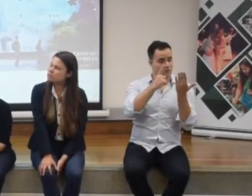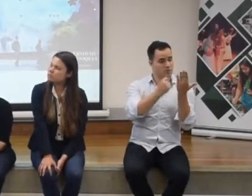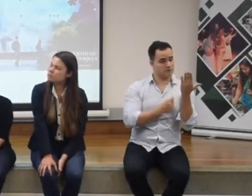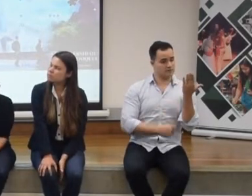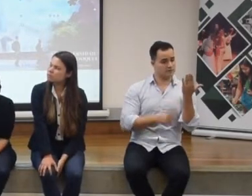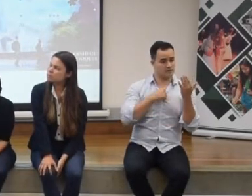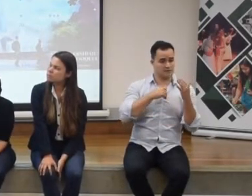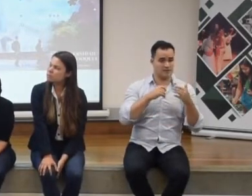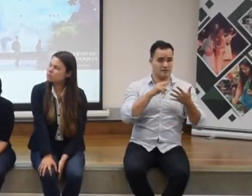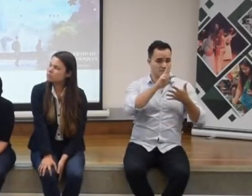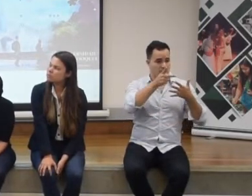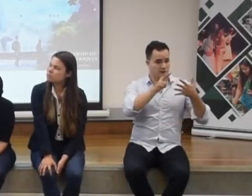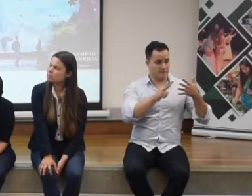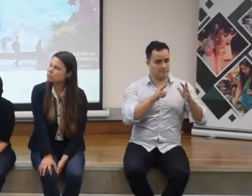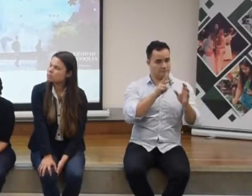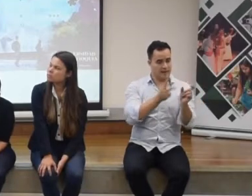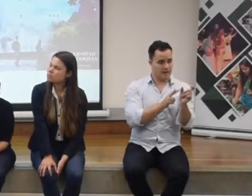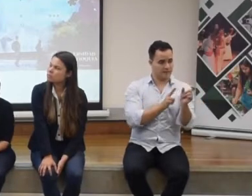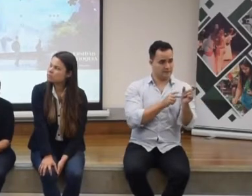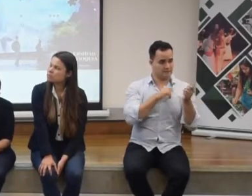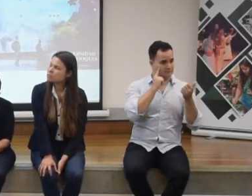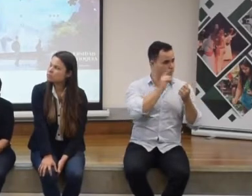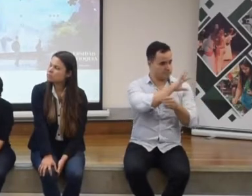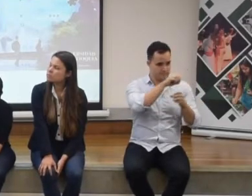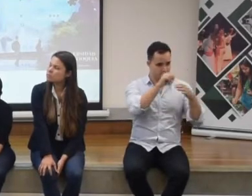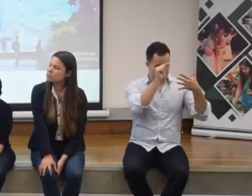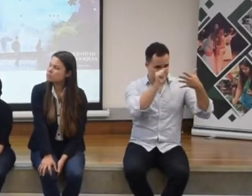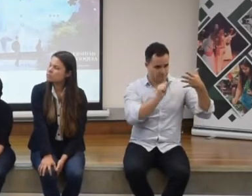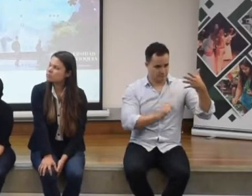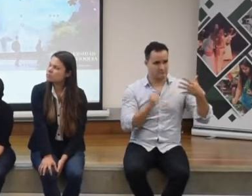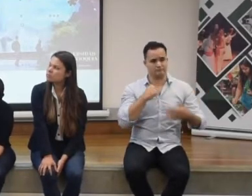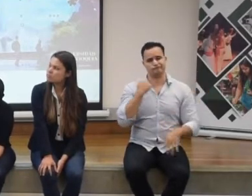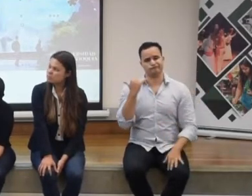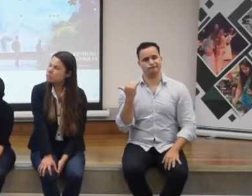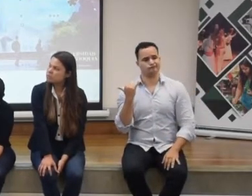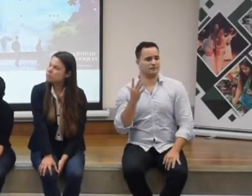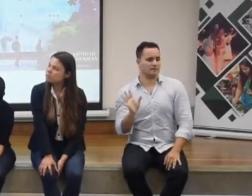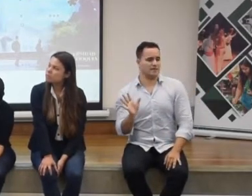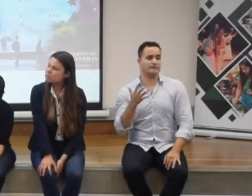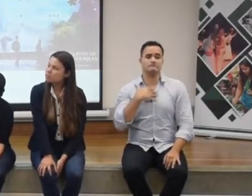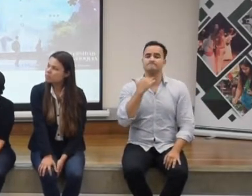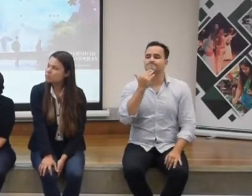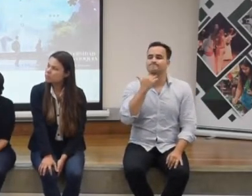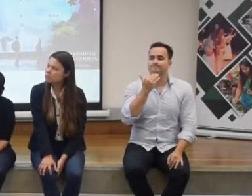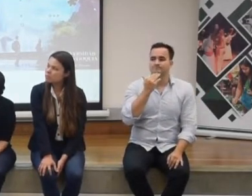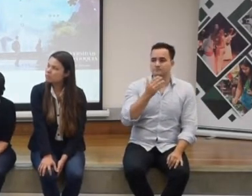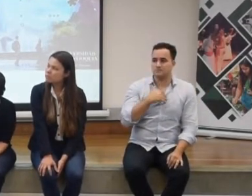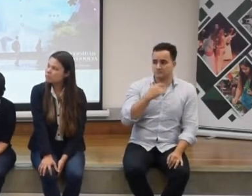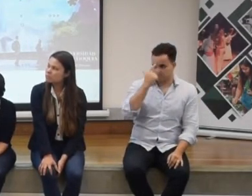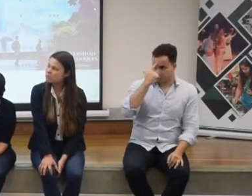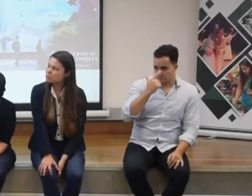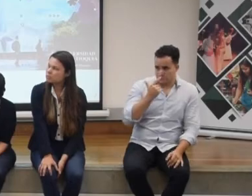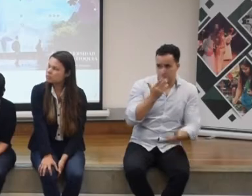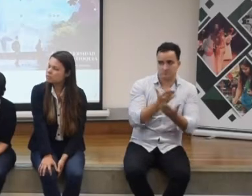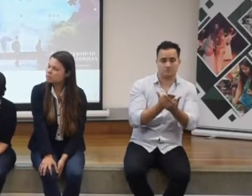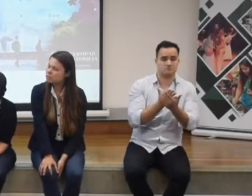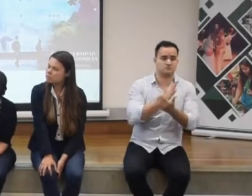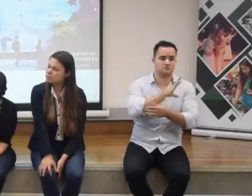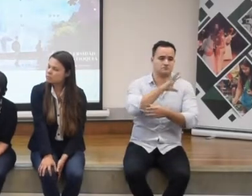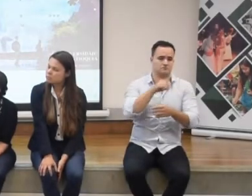variables que están ahí contenidas. Ahora, dentro de nuestras comprensiones podríamos de pronto incluir o